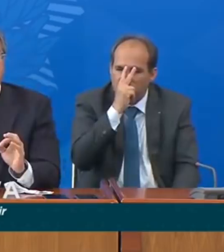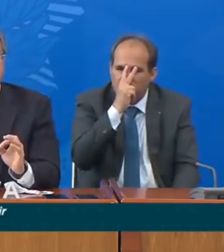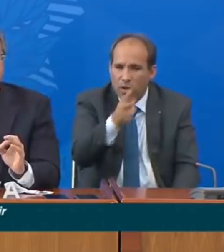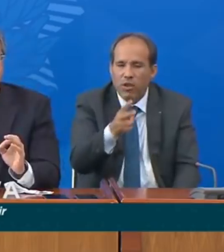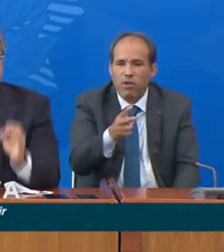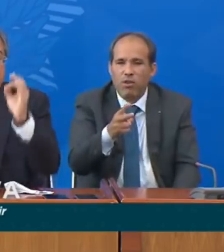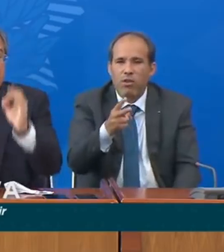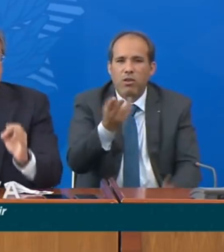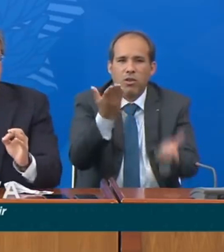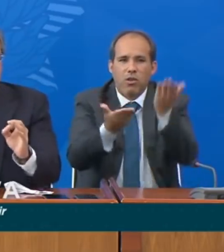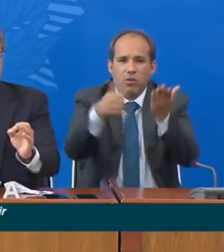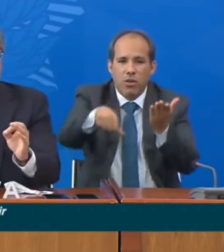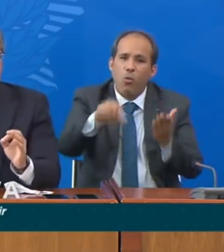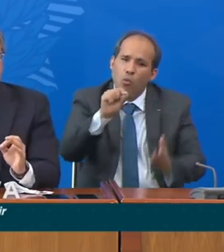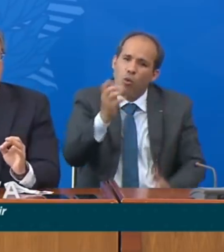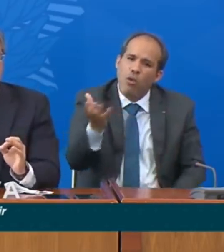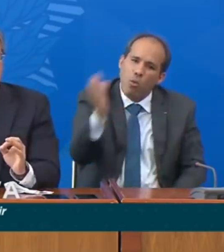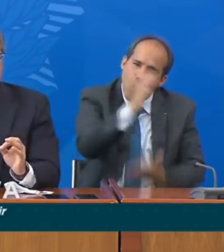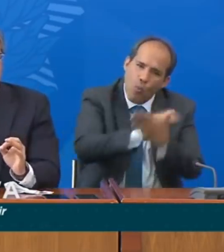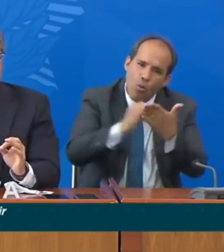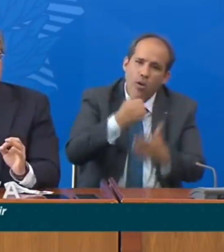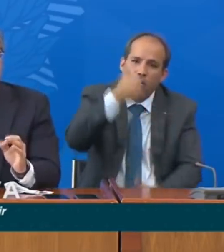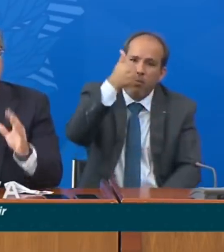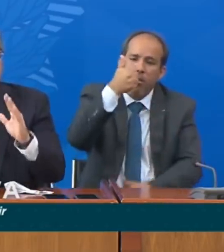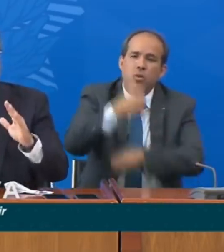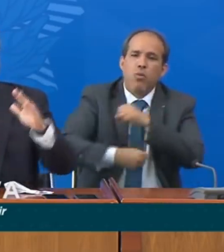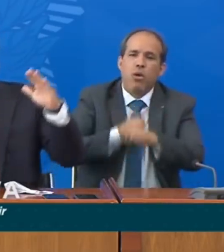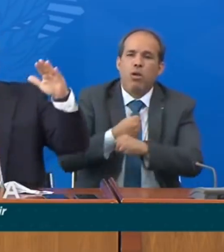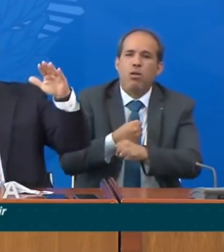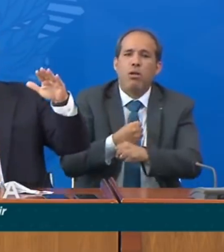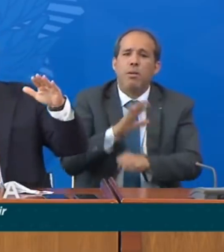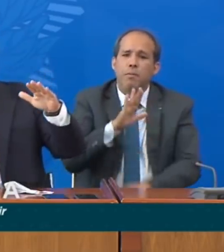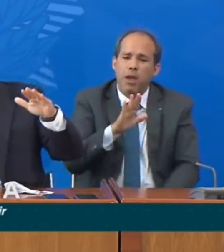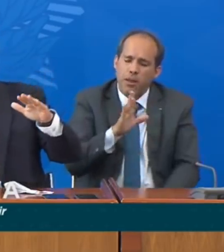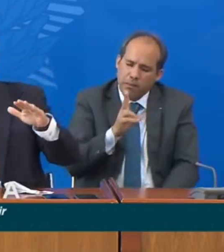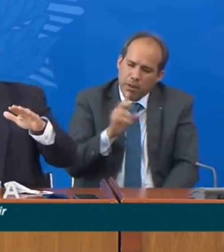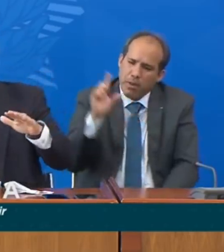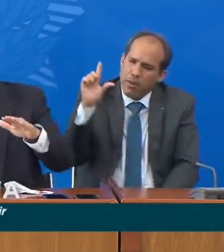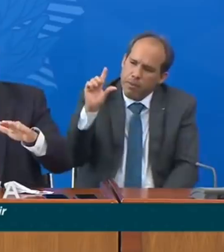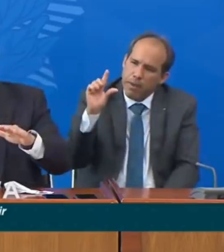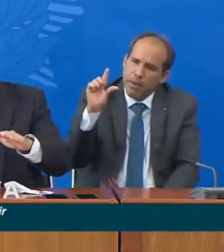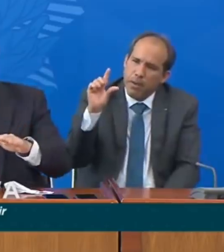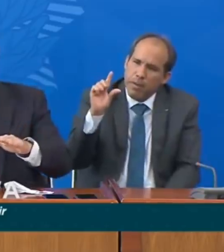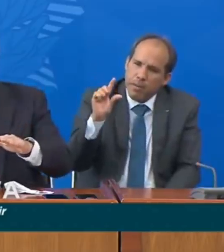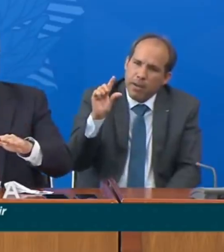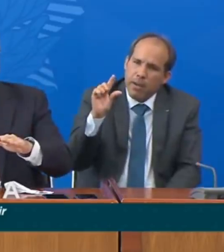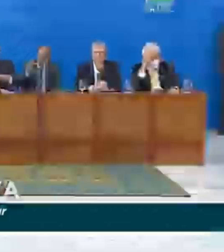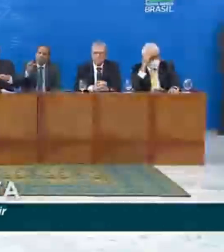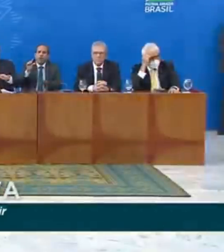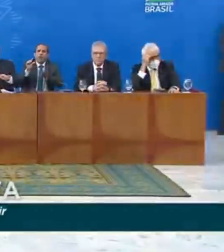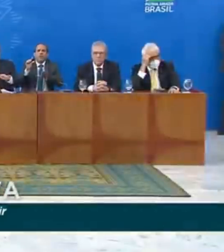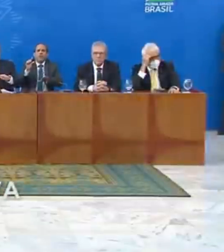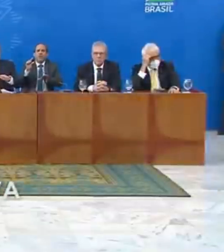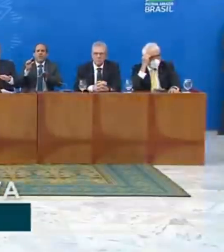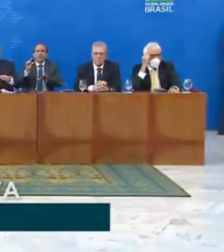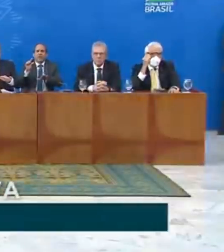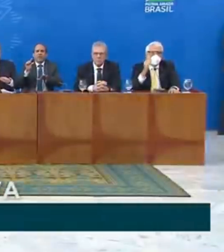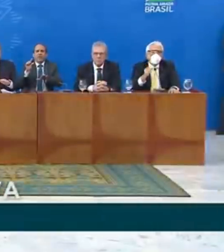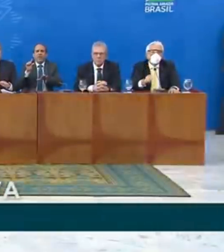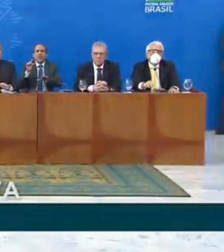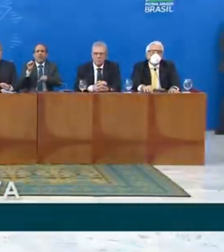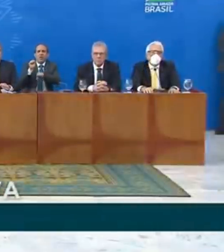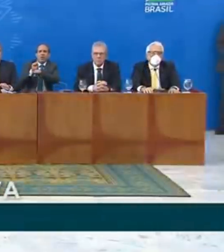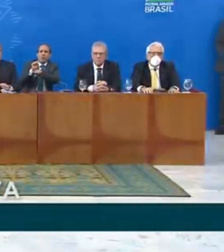o déficit para 0, logo no primeiro ano, mas preferimos reduzir um pouco mais devagar, esperando também